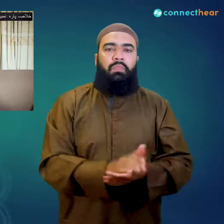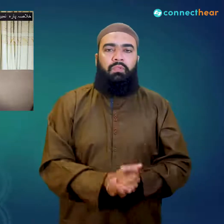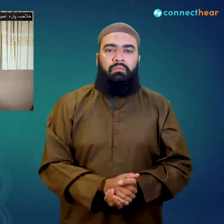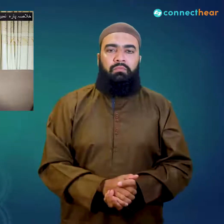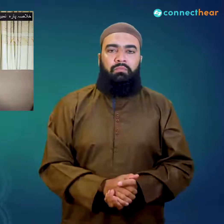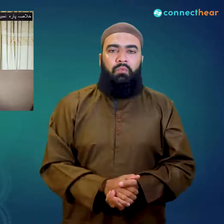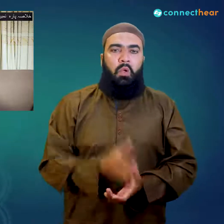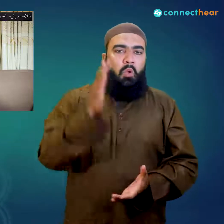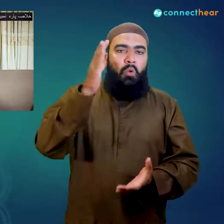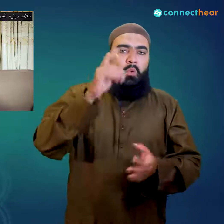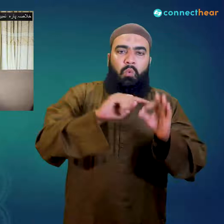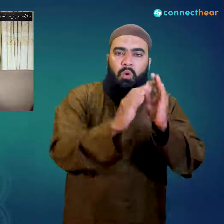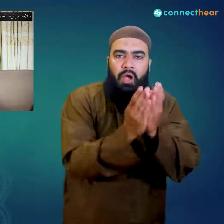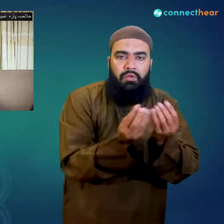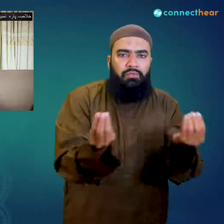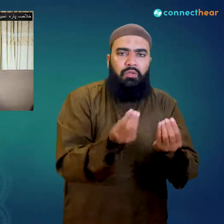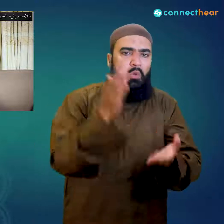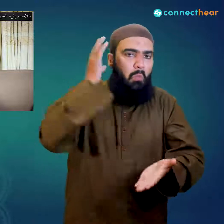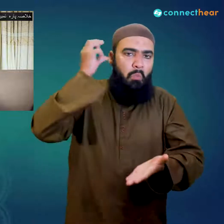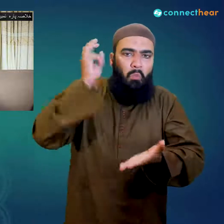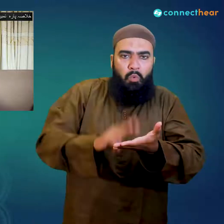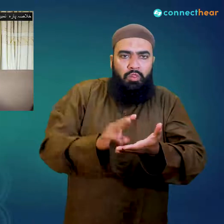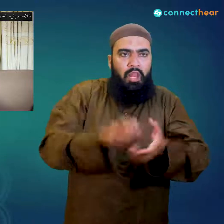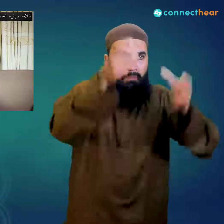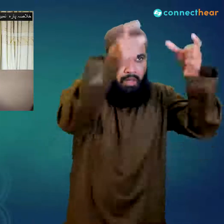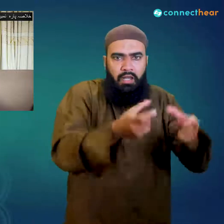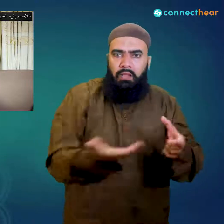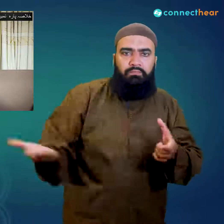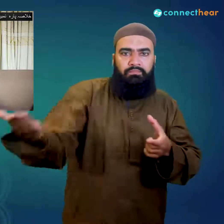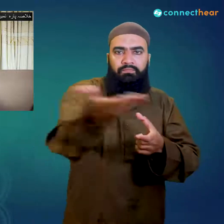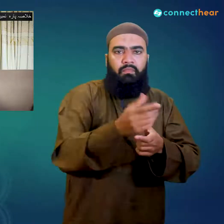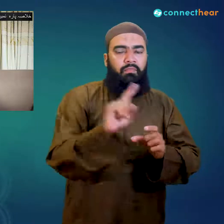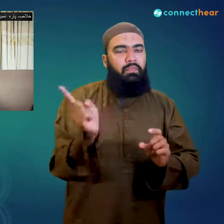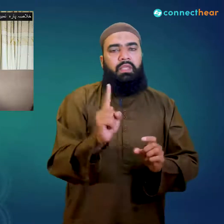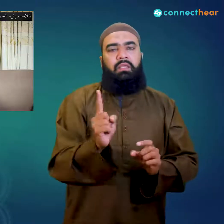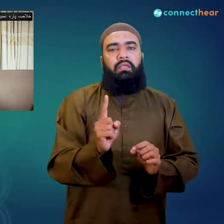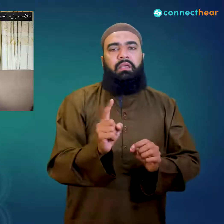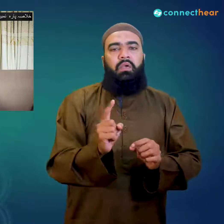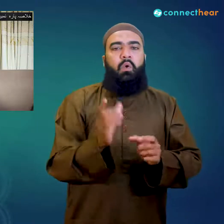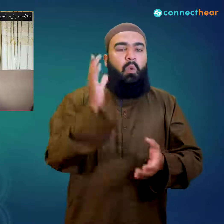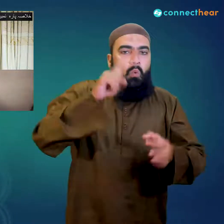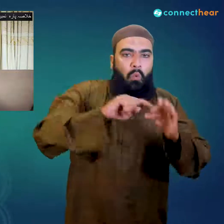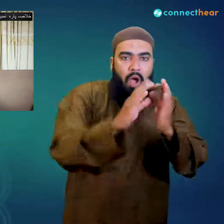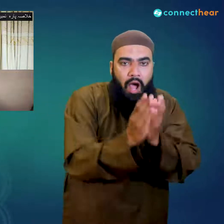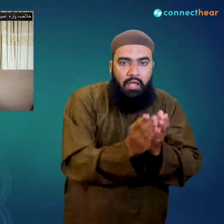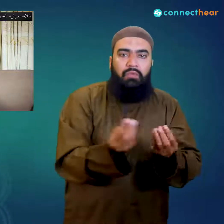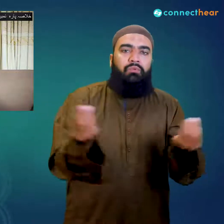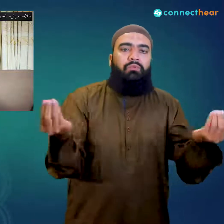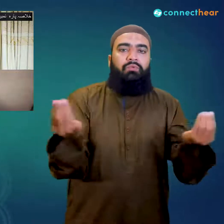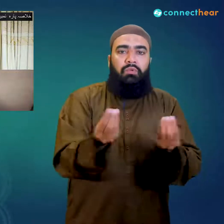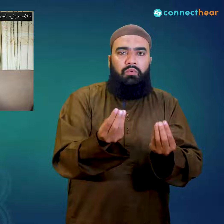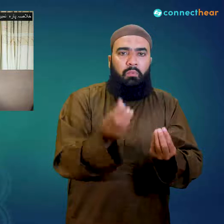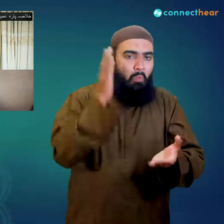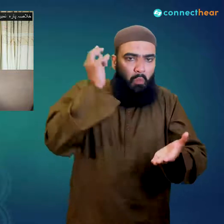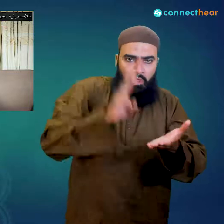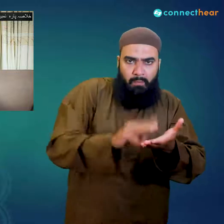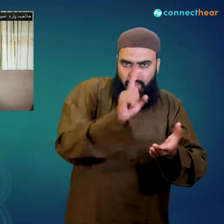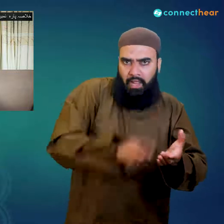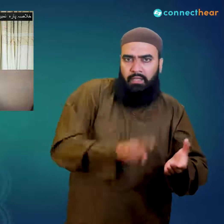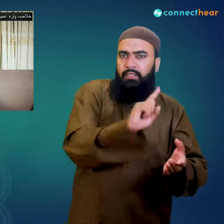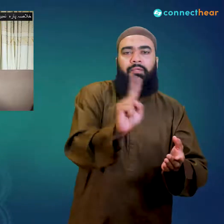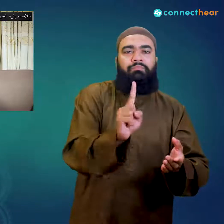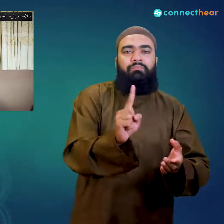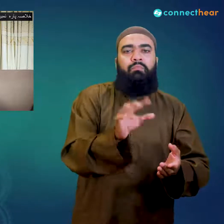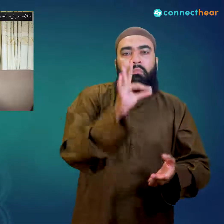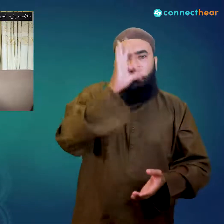قرآن مجید صرف مسلمانوں کے لیے نہیں، یہ پوری انسانیت کے لیے ہے، اور رسول اللہ صلی اللہ علیہ وسلم صرف